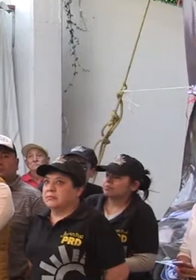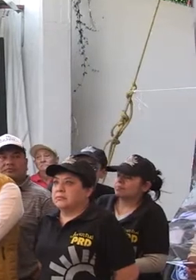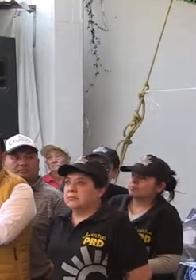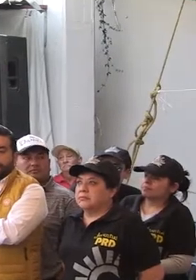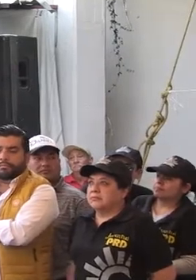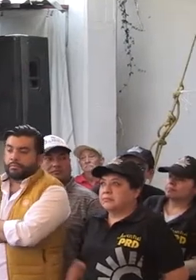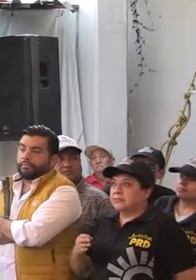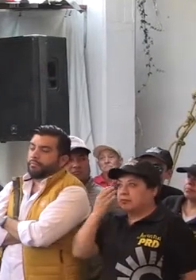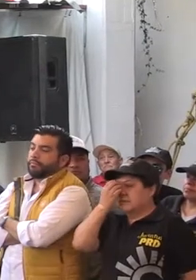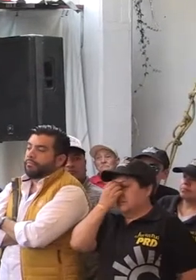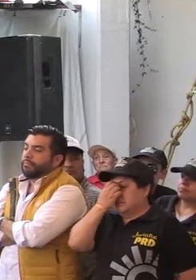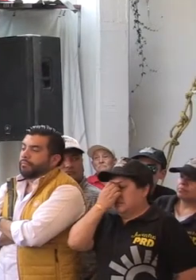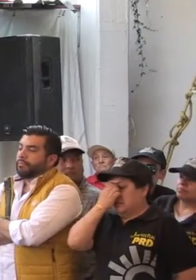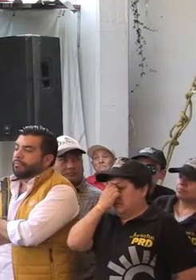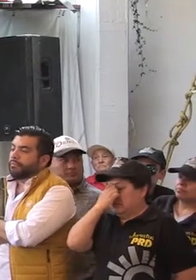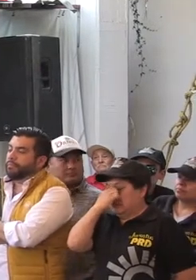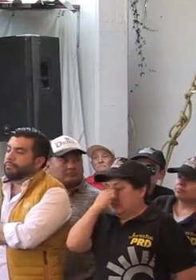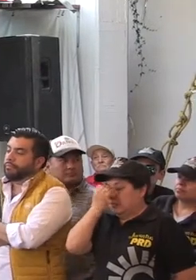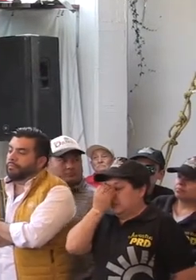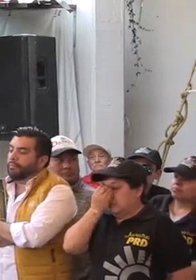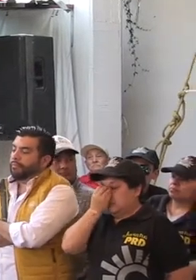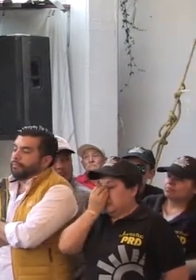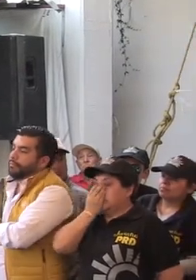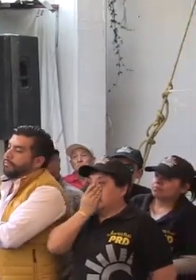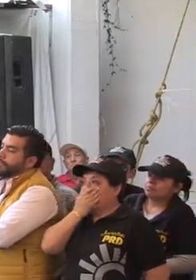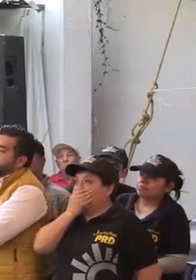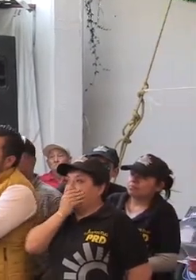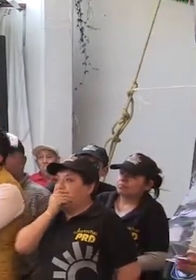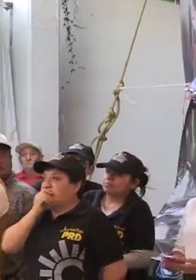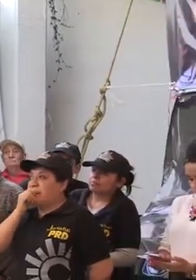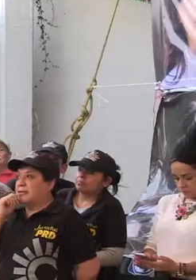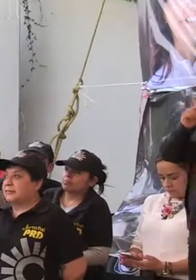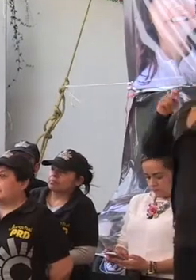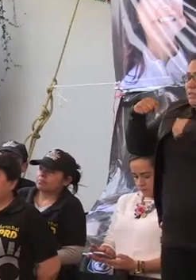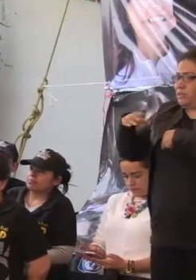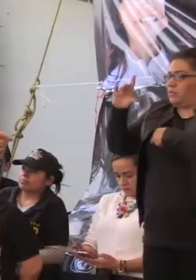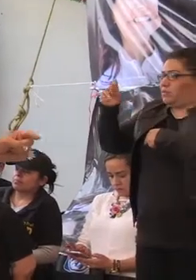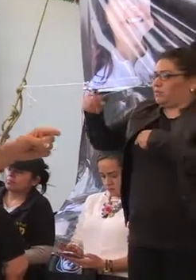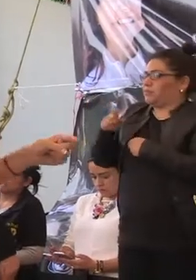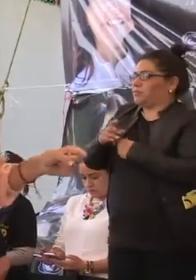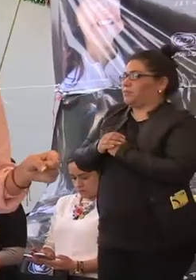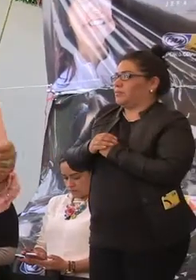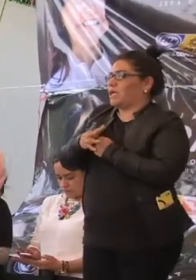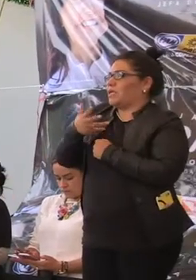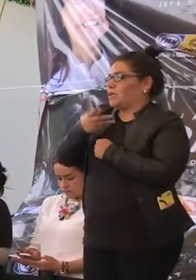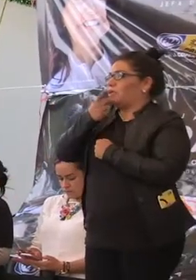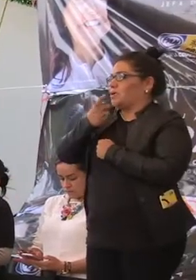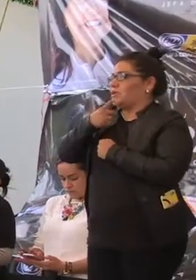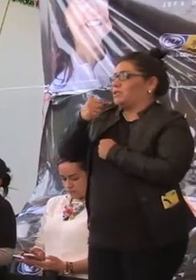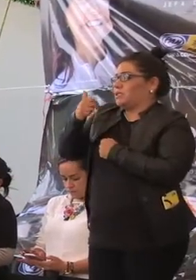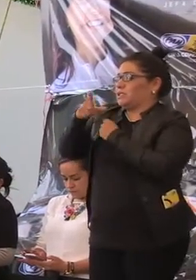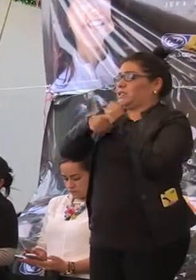nos preocupa tener a los niños diabéticos más jóvenes de todo el país, están en esta ciudad. Tenemos diabéticos